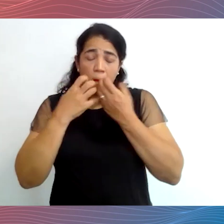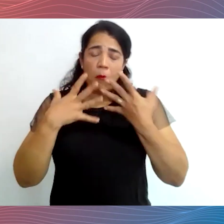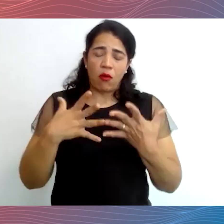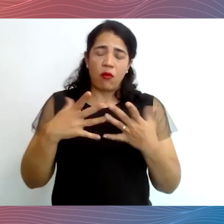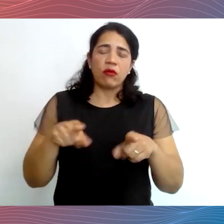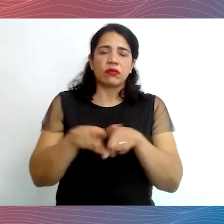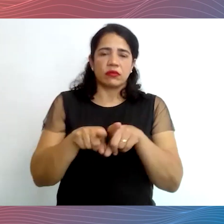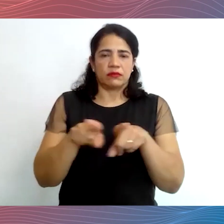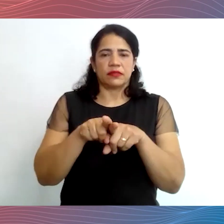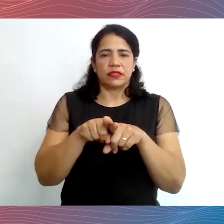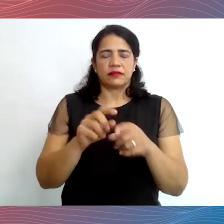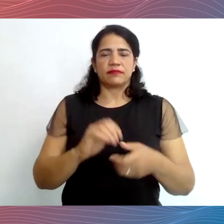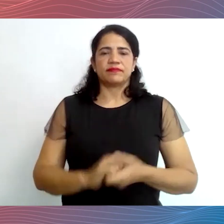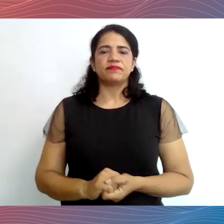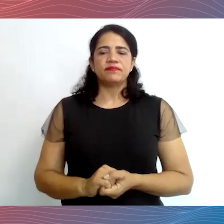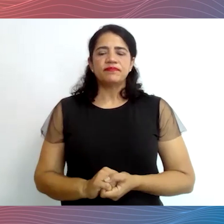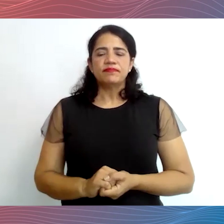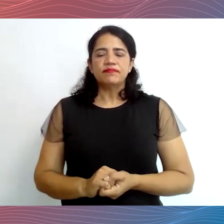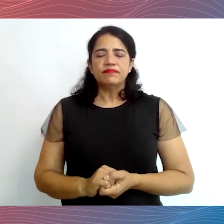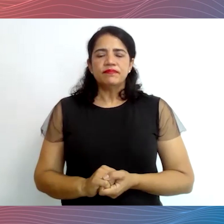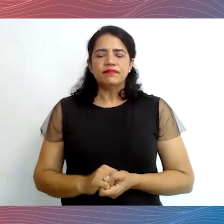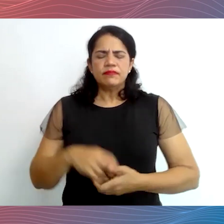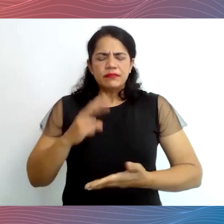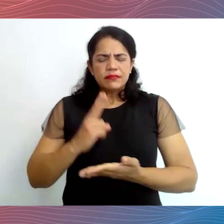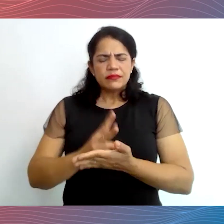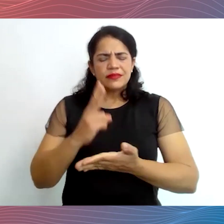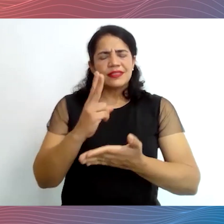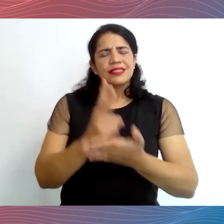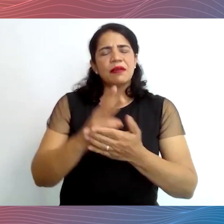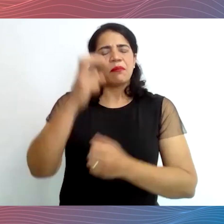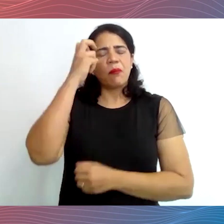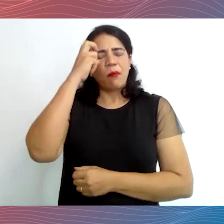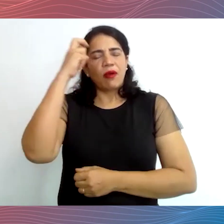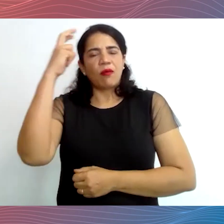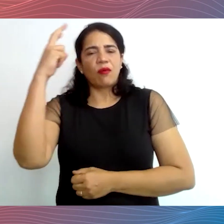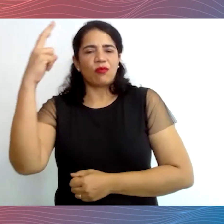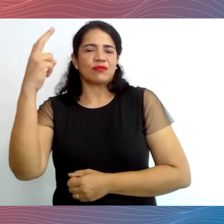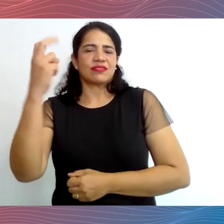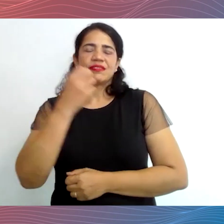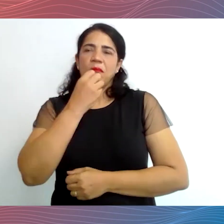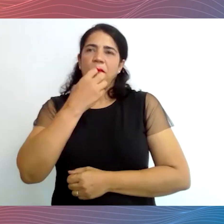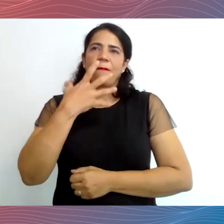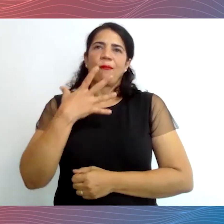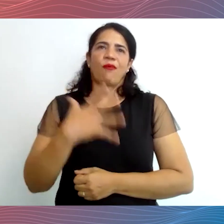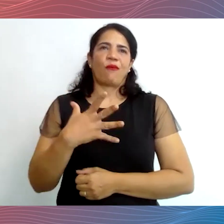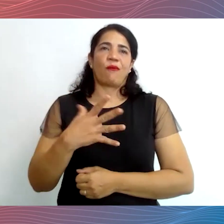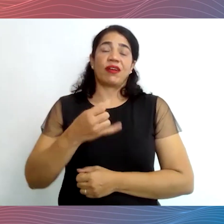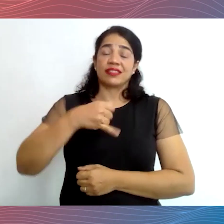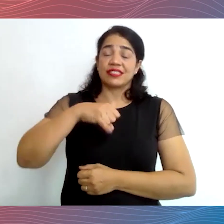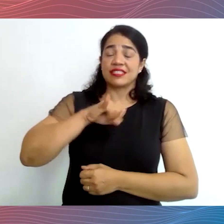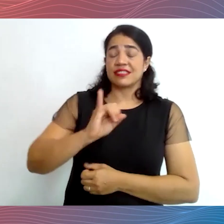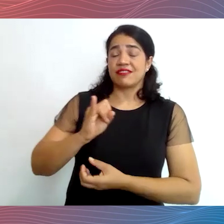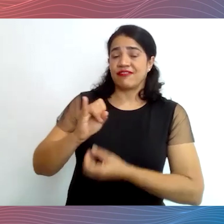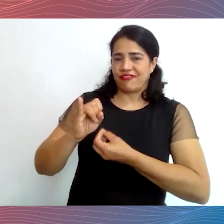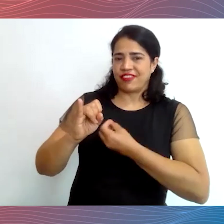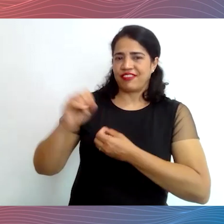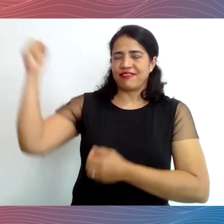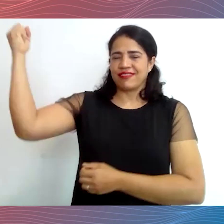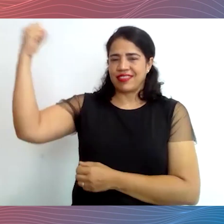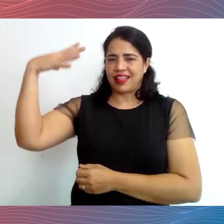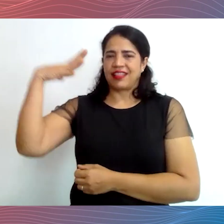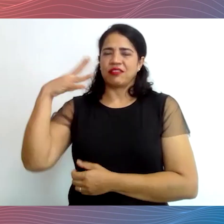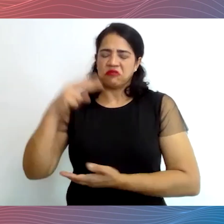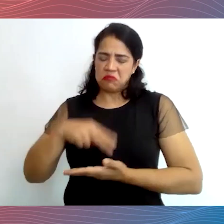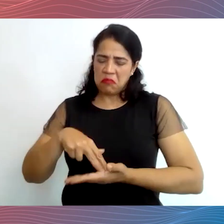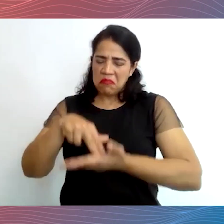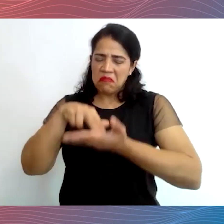puro, sempre uma boa consciência. Quem vive na luz consegue se manter. Ao andar na luz,